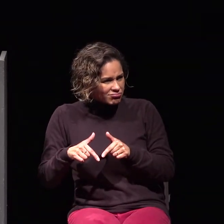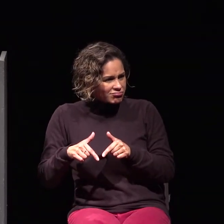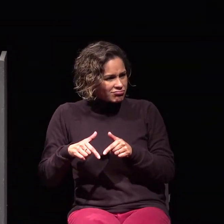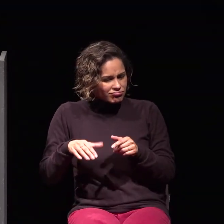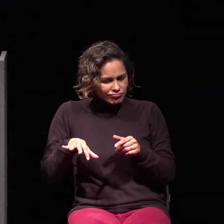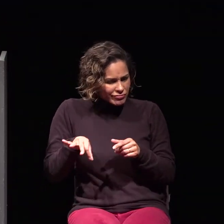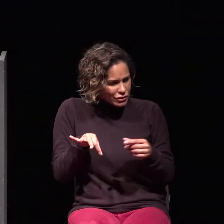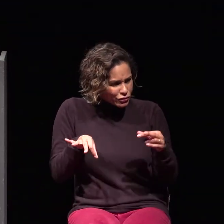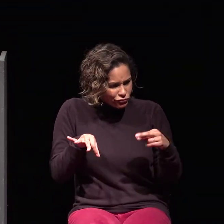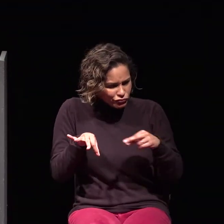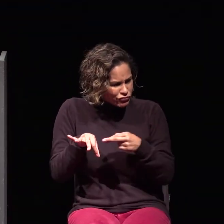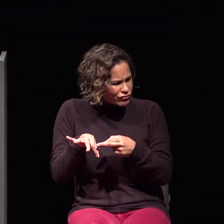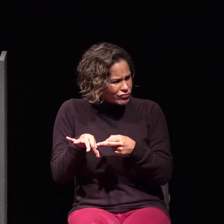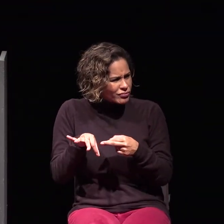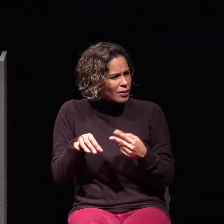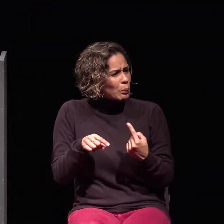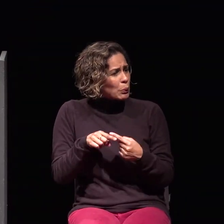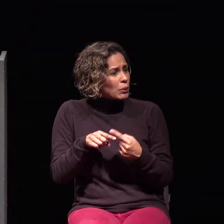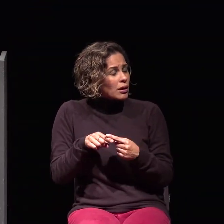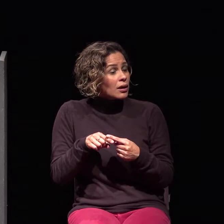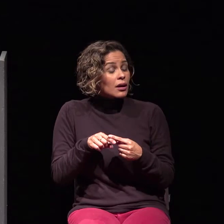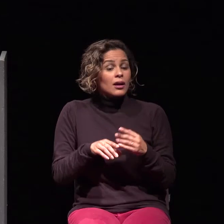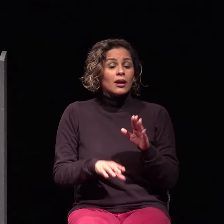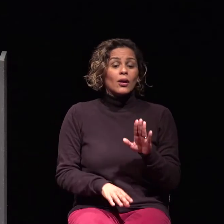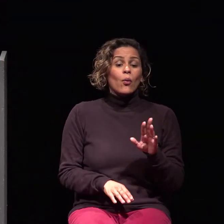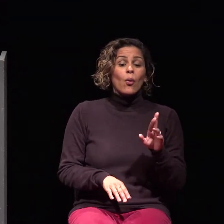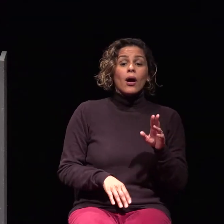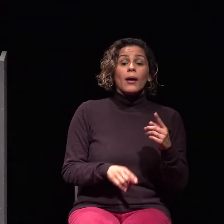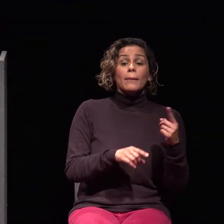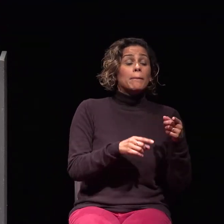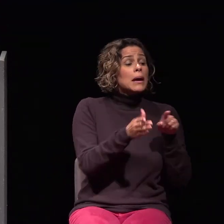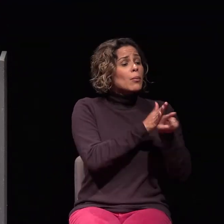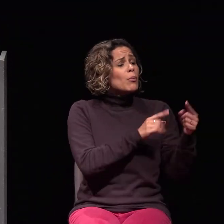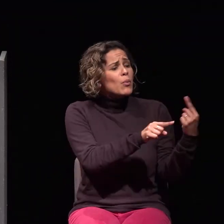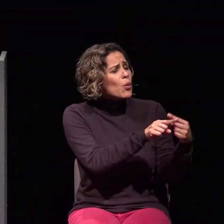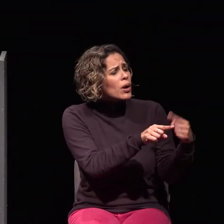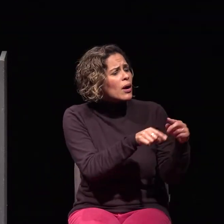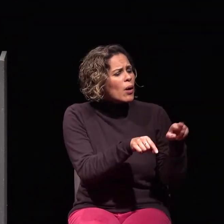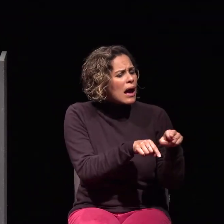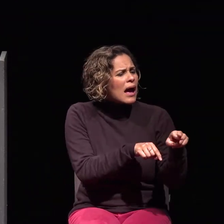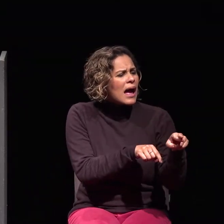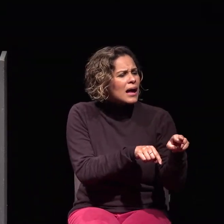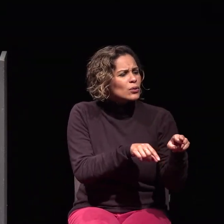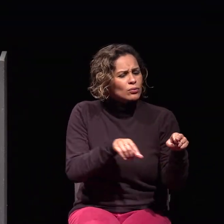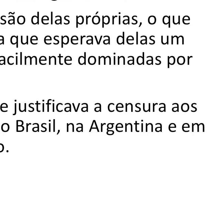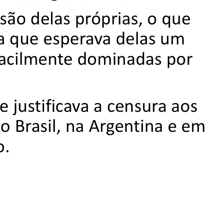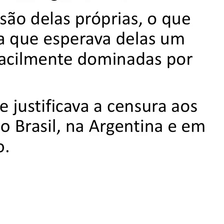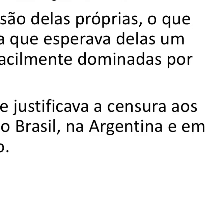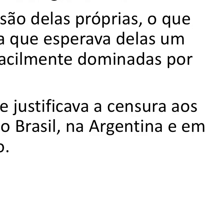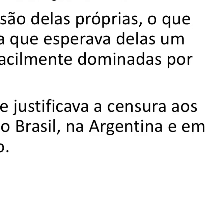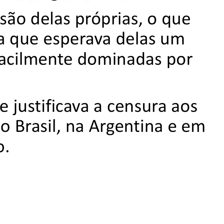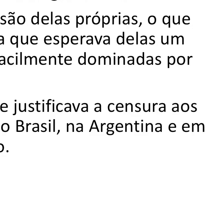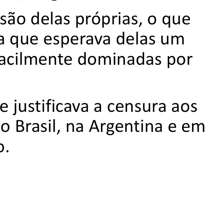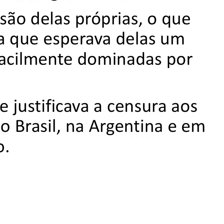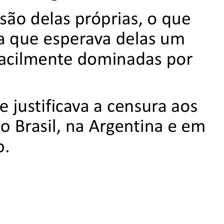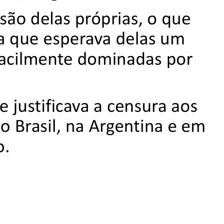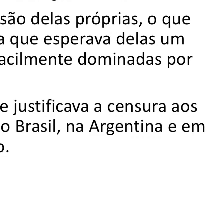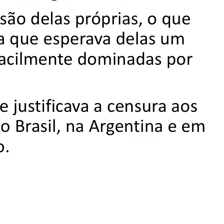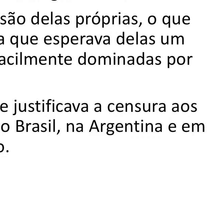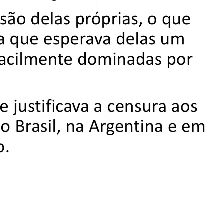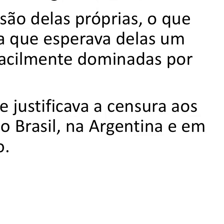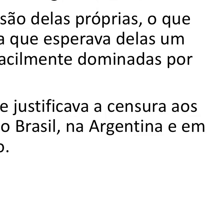falou, ele entra na vagina e não volta, ele não sabe andar para trás. Olha só que horror.